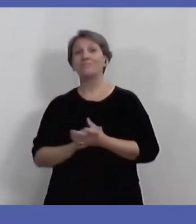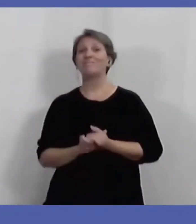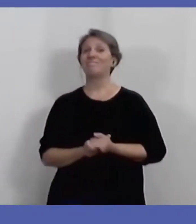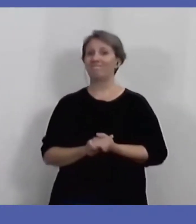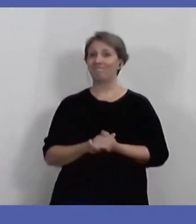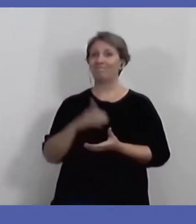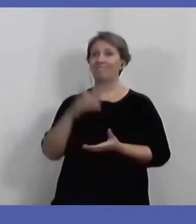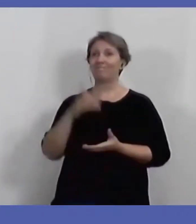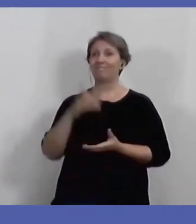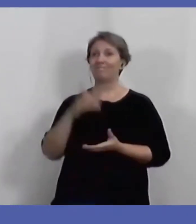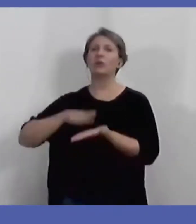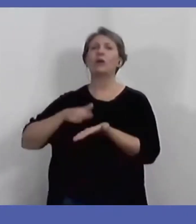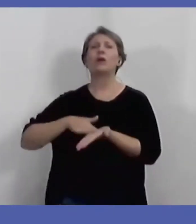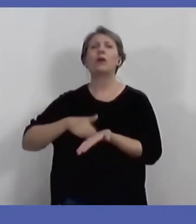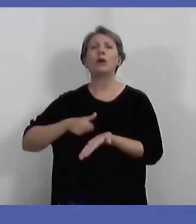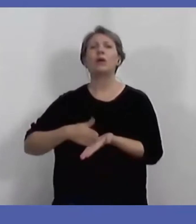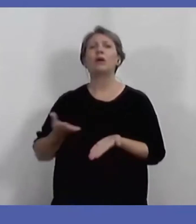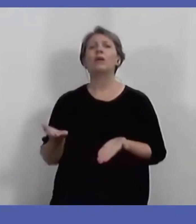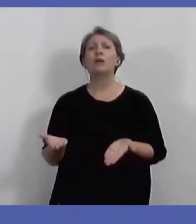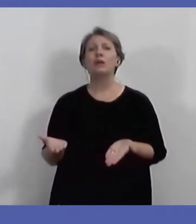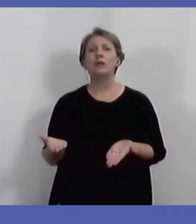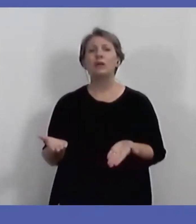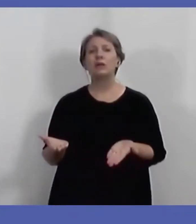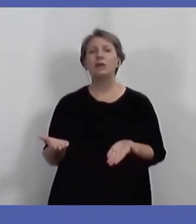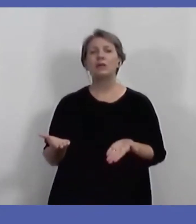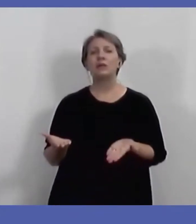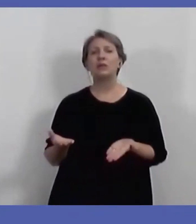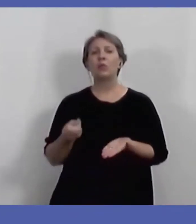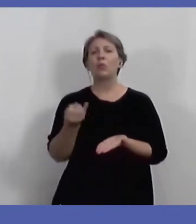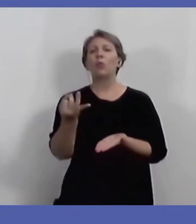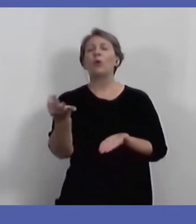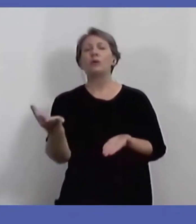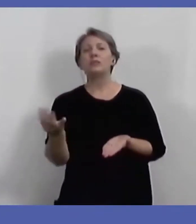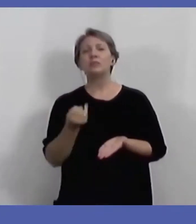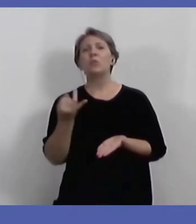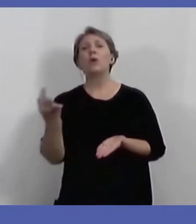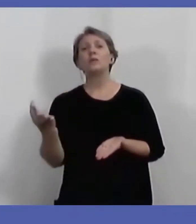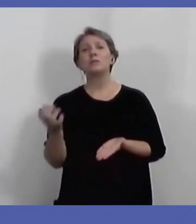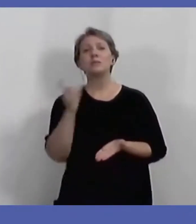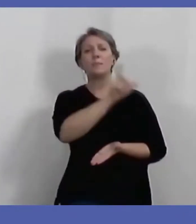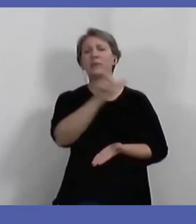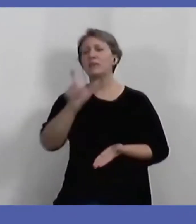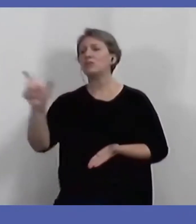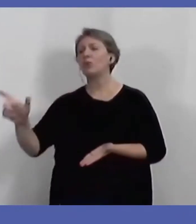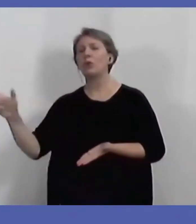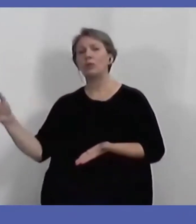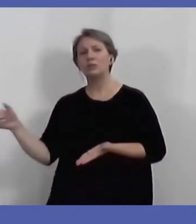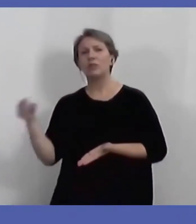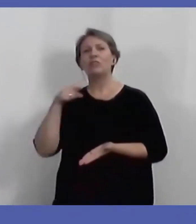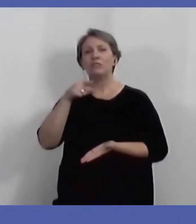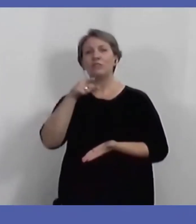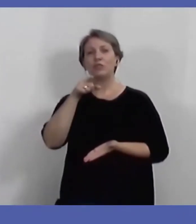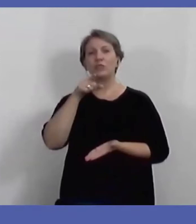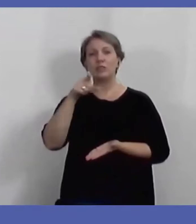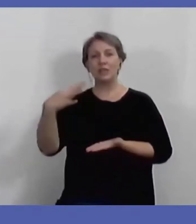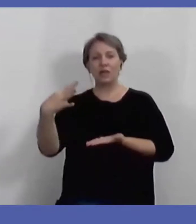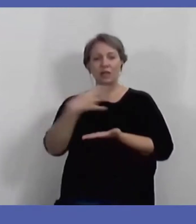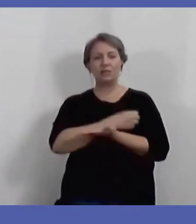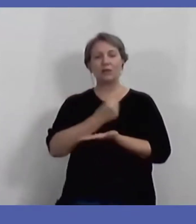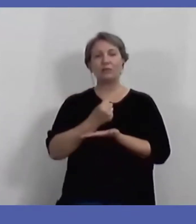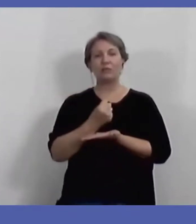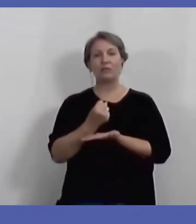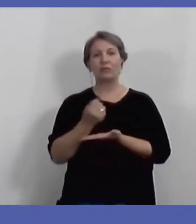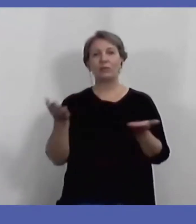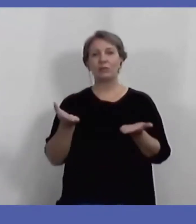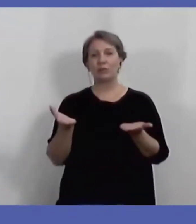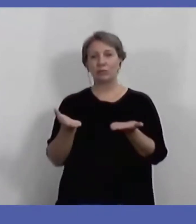né? Mas surpreendentemente, graças ao Senhor pelo Espírito, né? Ele estava no Espírito.